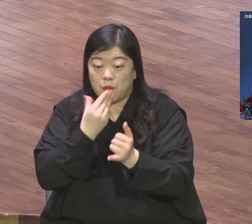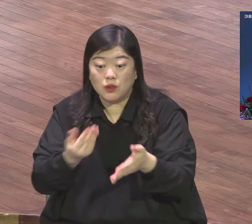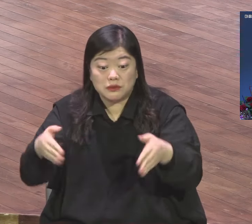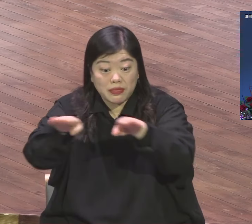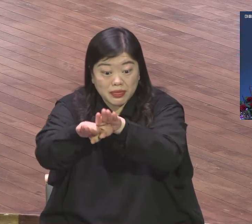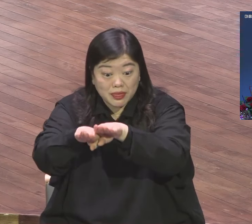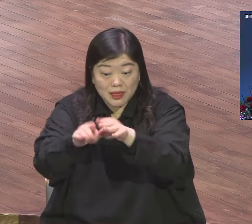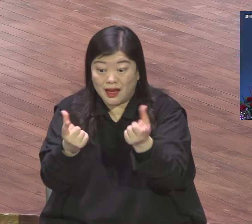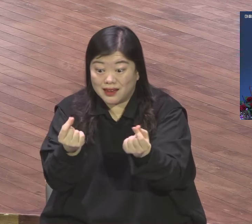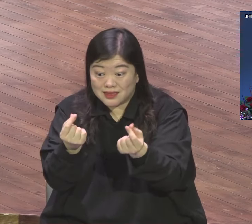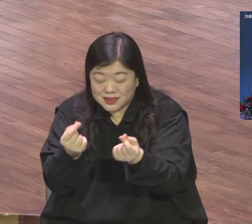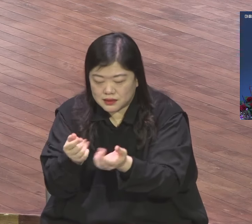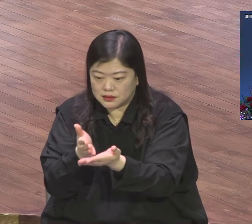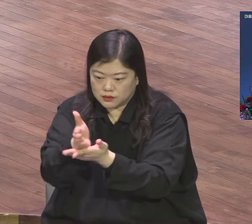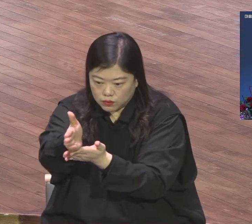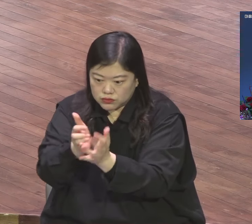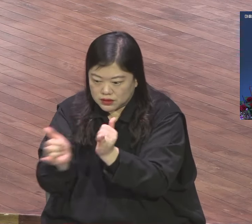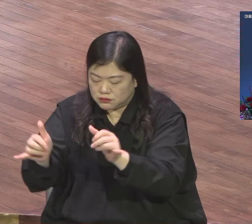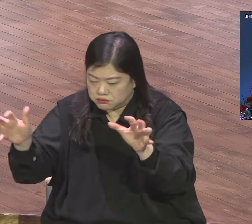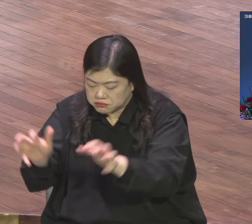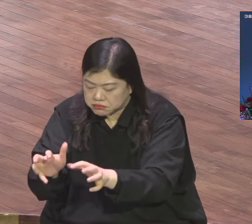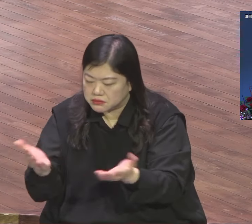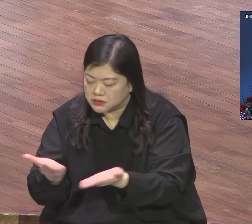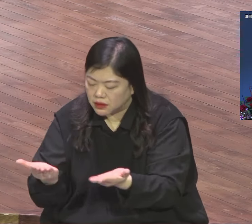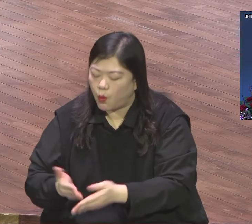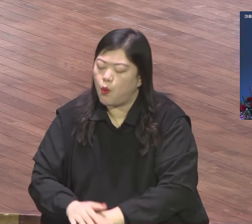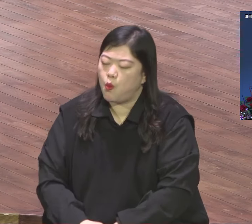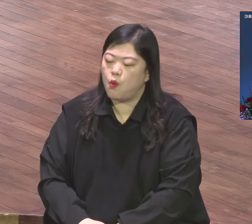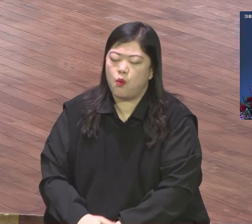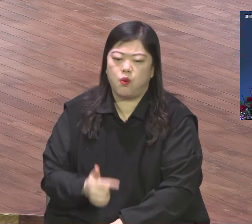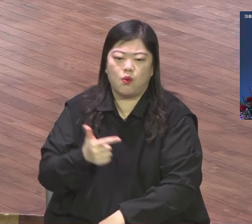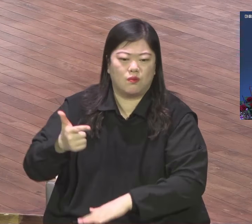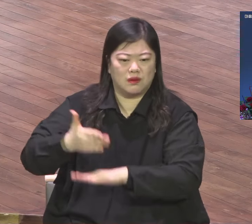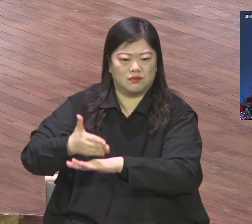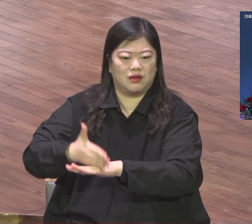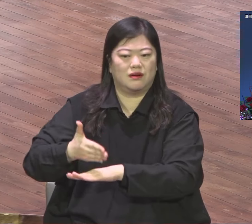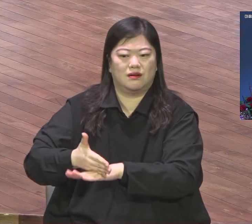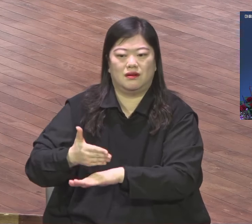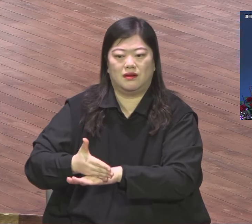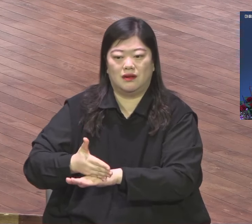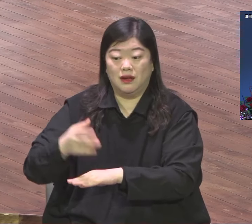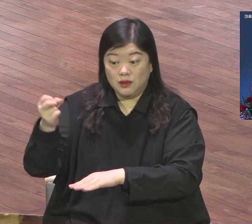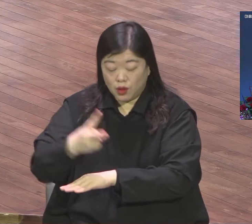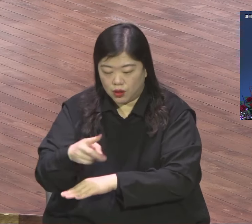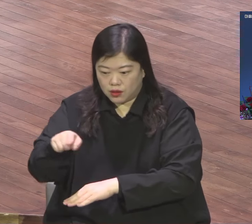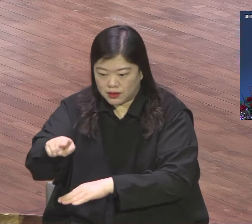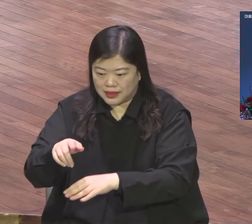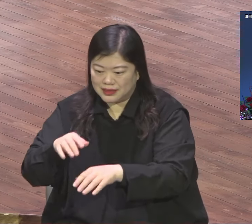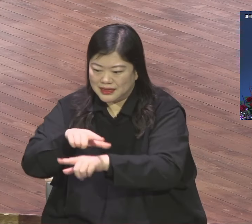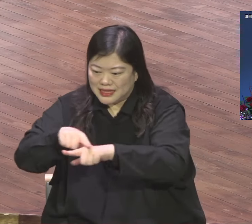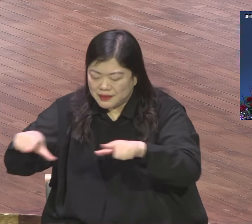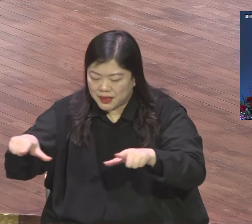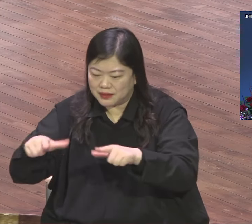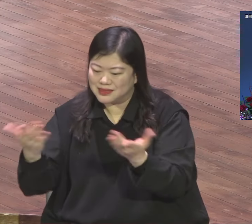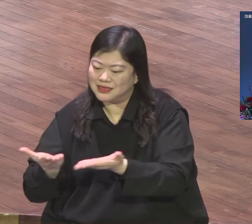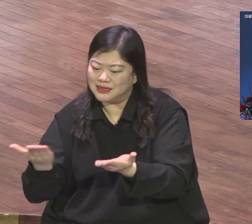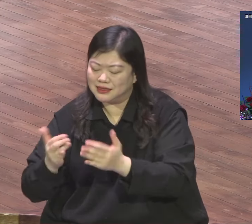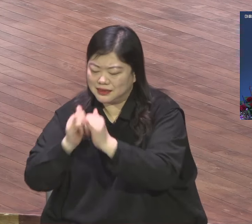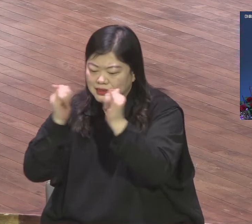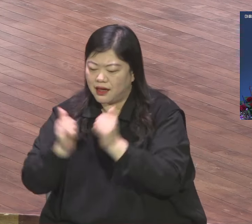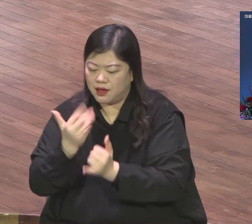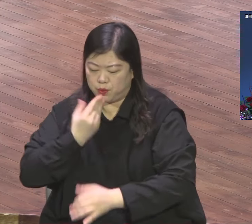공동체가 보여준 그야말로 모델, 헌신 모델의 정말 전문교회의